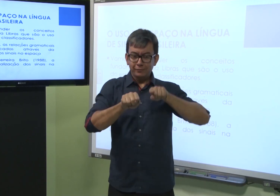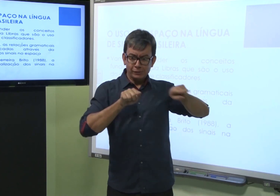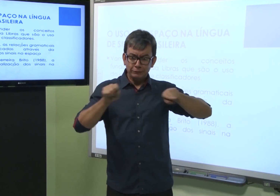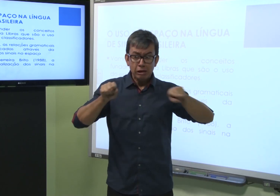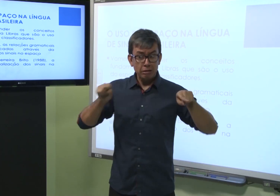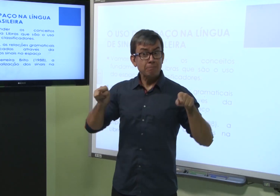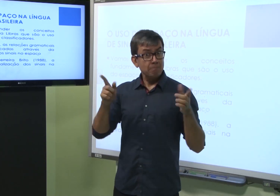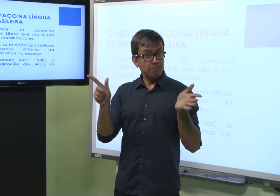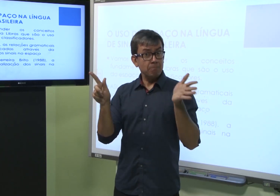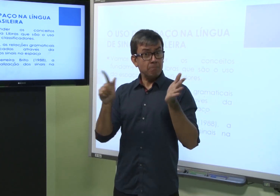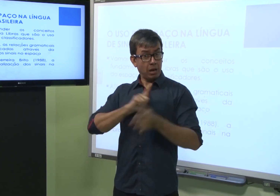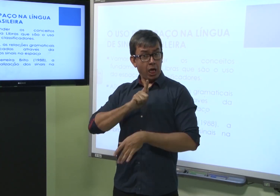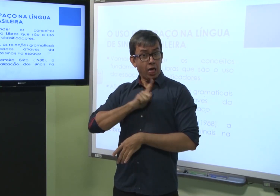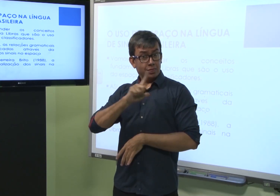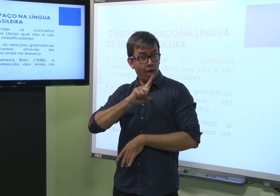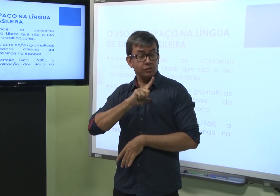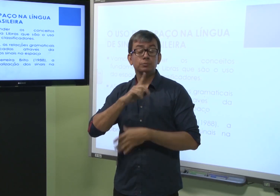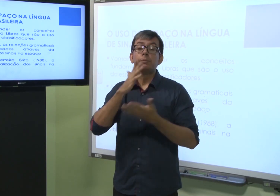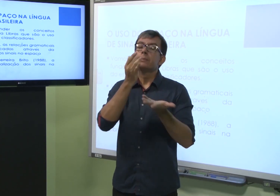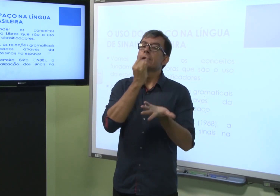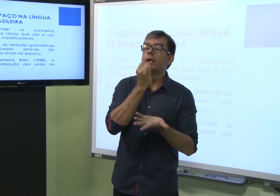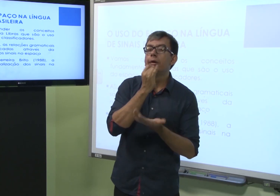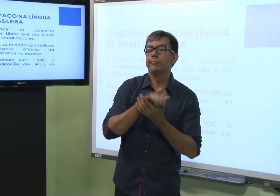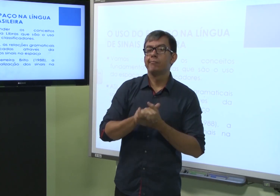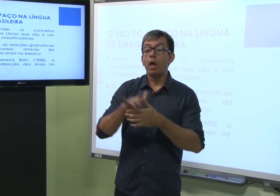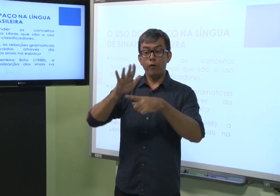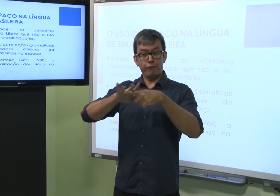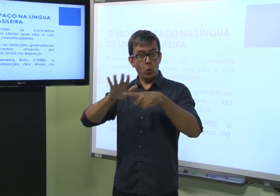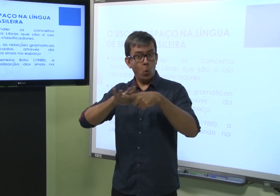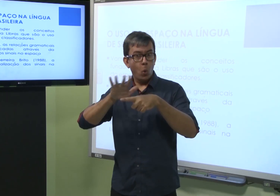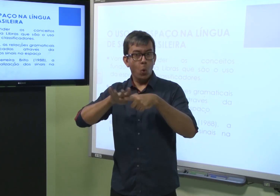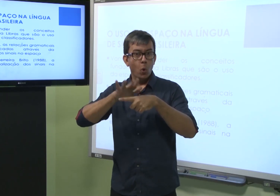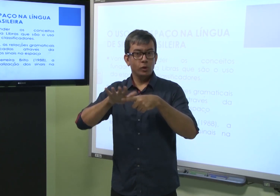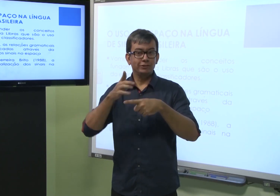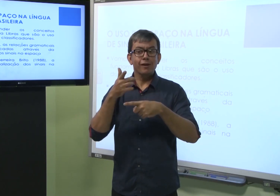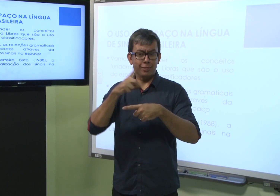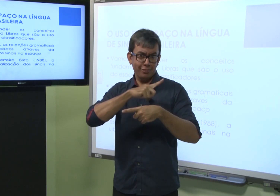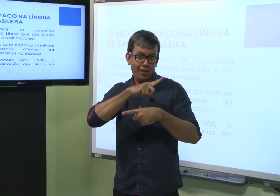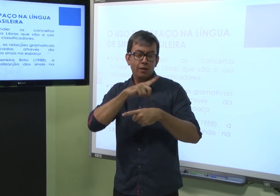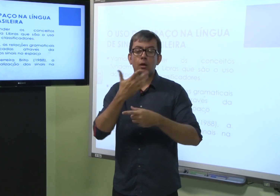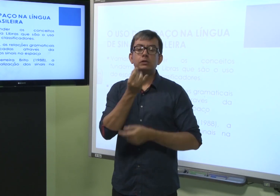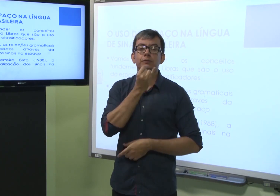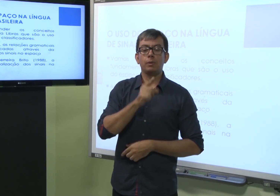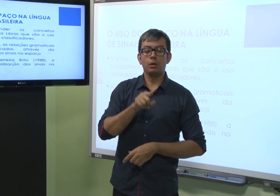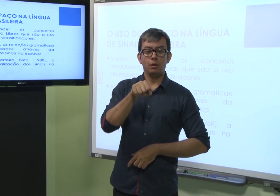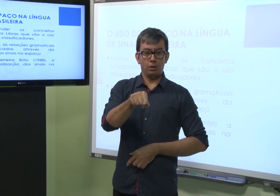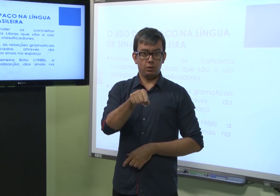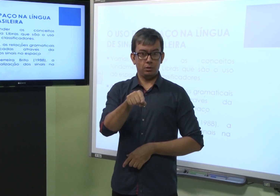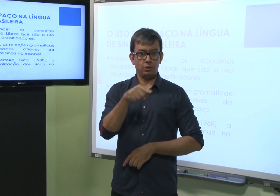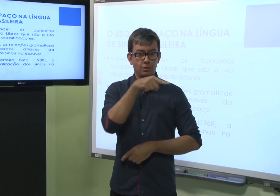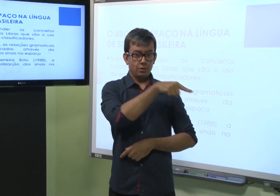manifestação dessas relações gramaticais no espaço? Por exemplo, na fonologia, né, que eu tenho uma